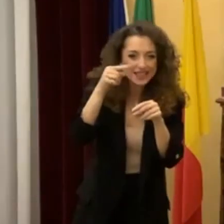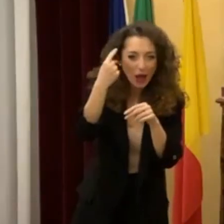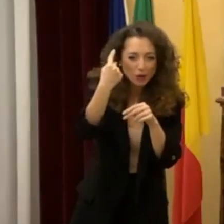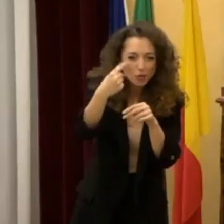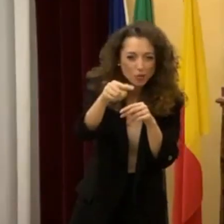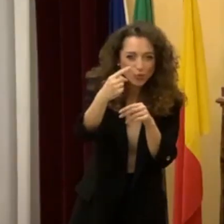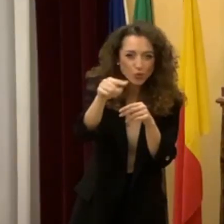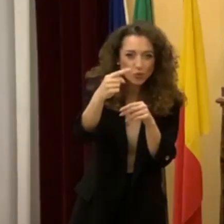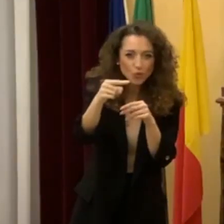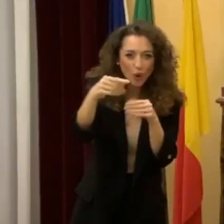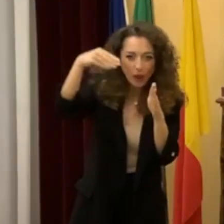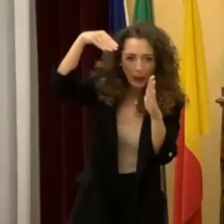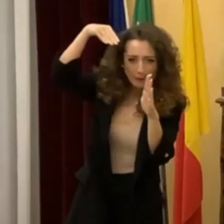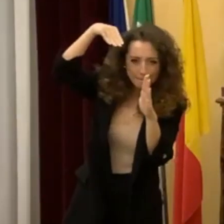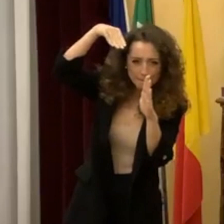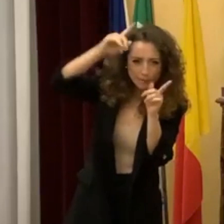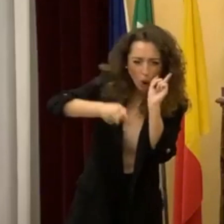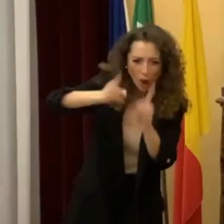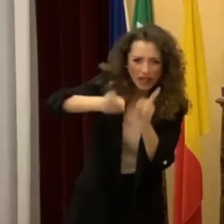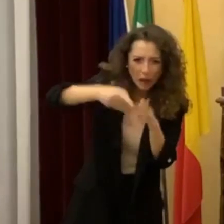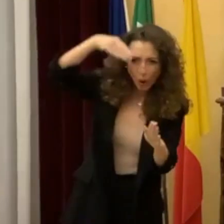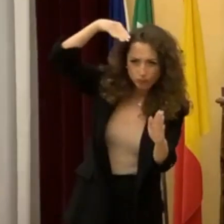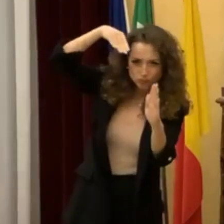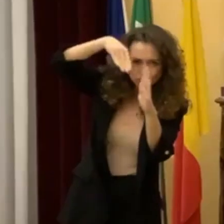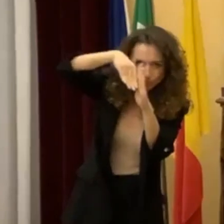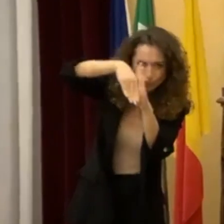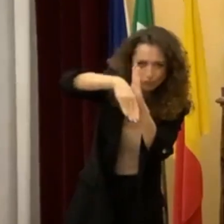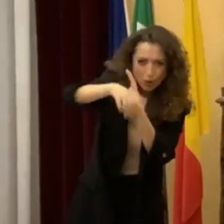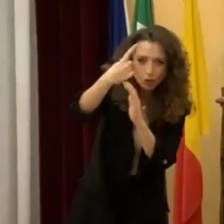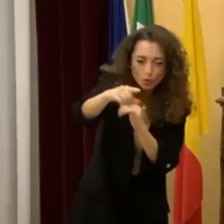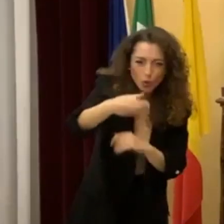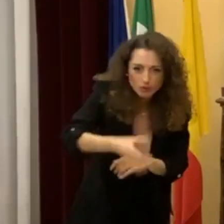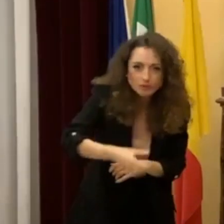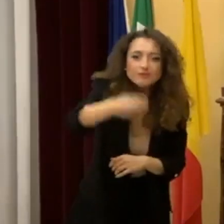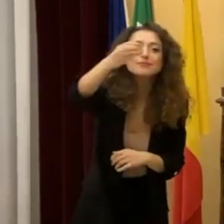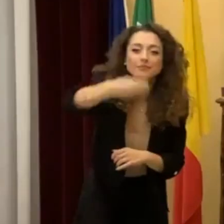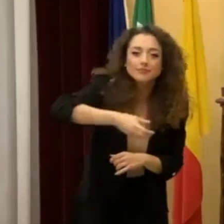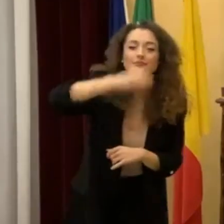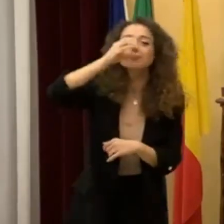irreversibile declino politico. Prosit!